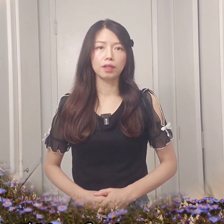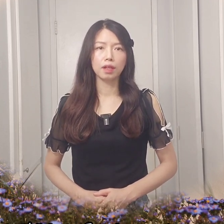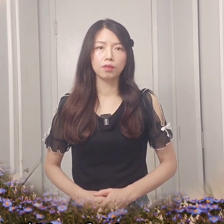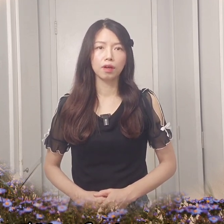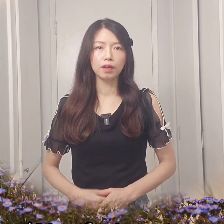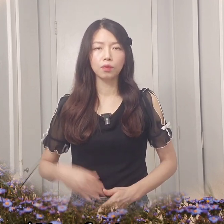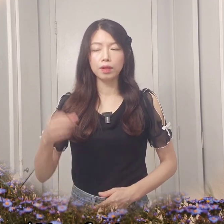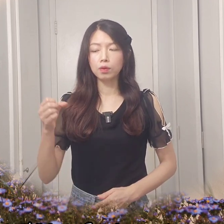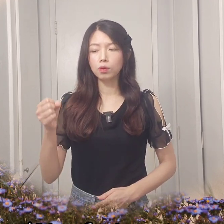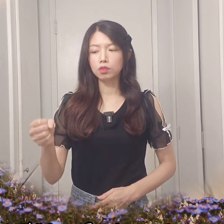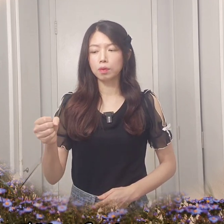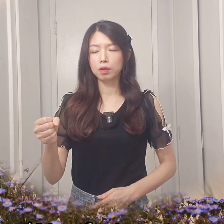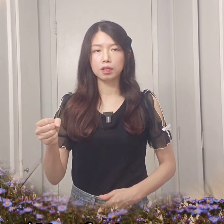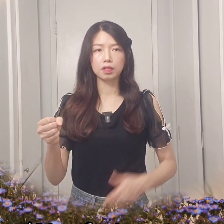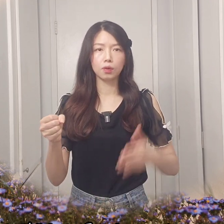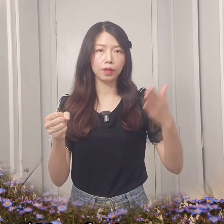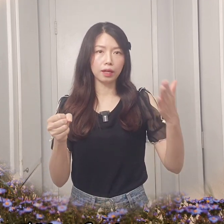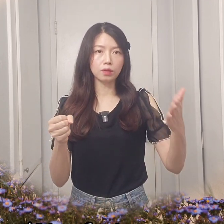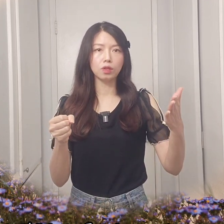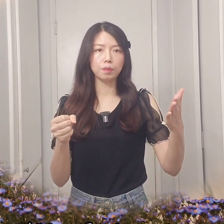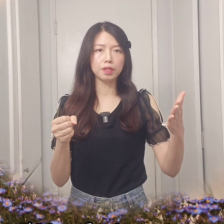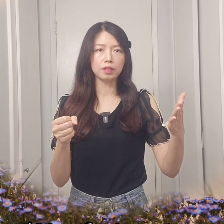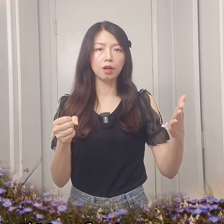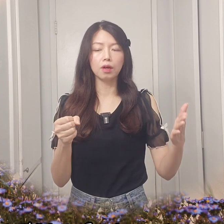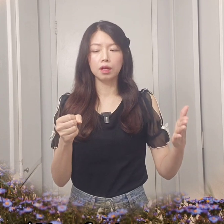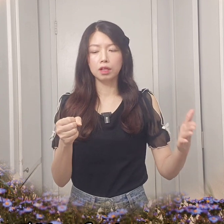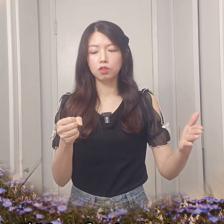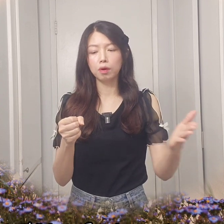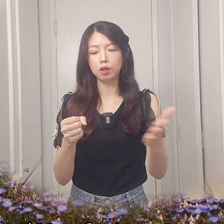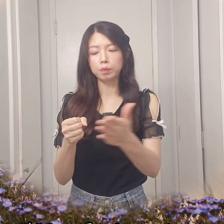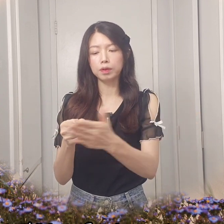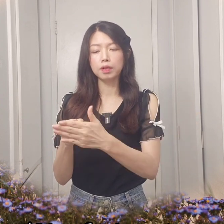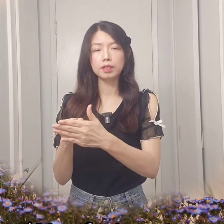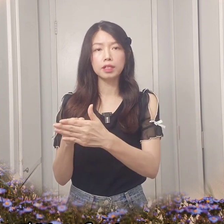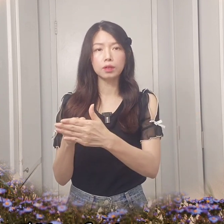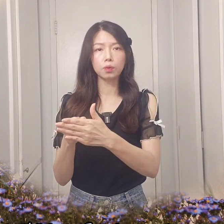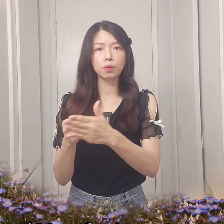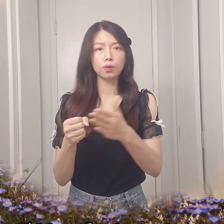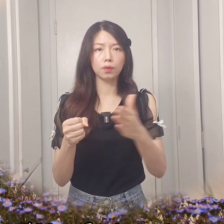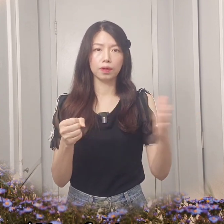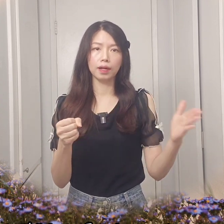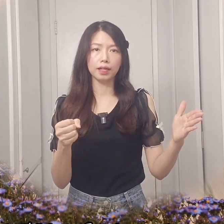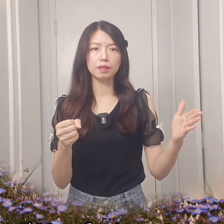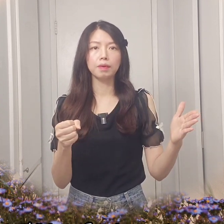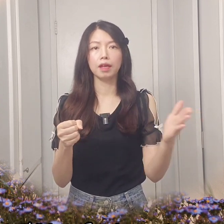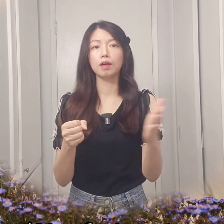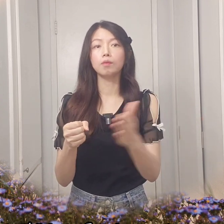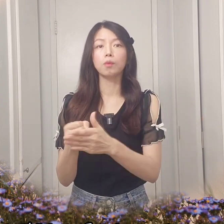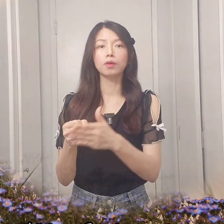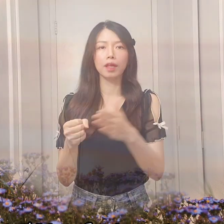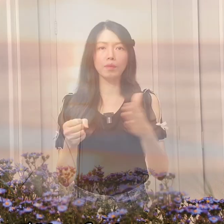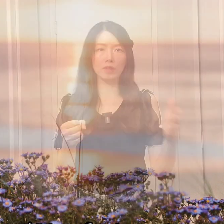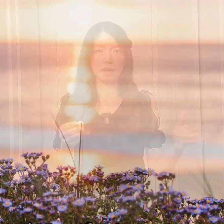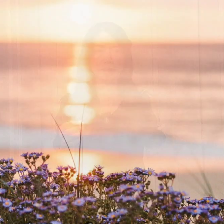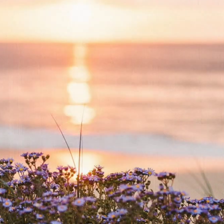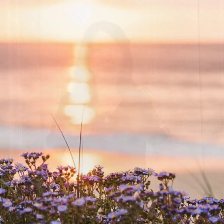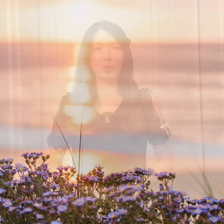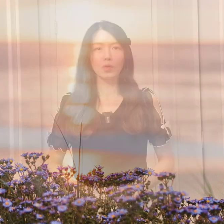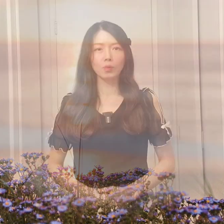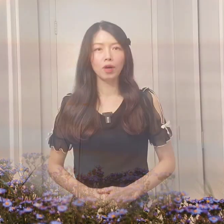라고 한 뜻의 수어는 왼손을 주먹 쥐시고 다른 손을 펴셔서 이 주먹 옆을 치고 가시면 돼요. 뭐뭐